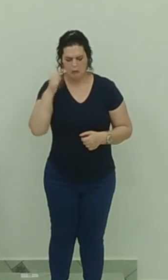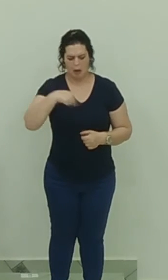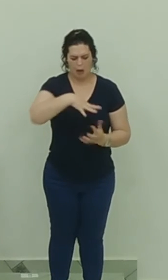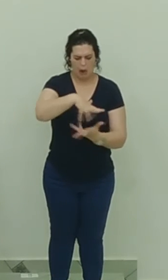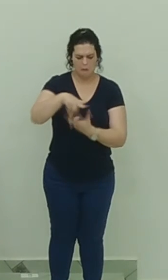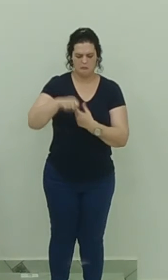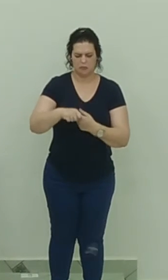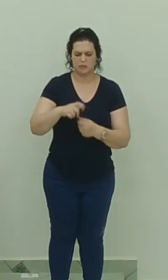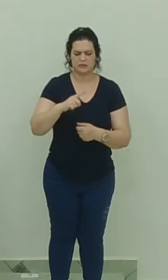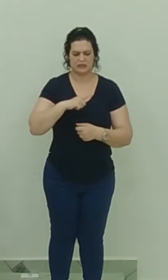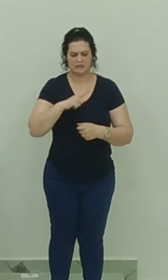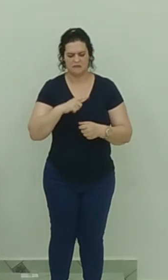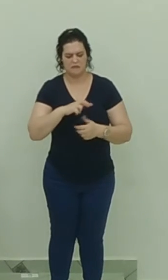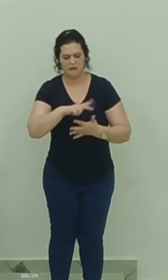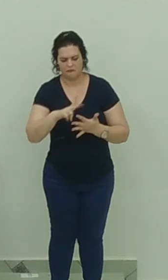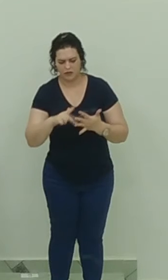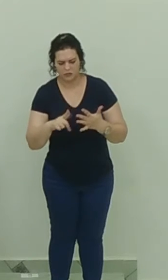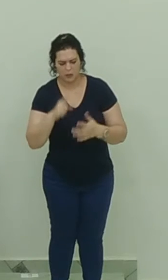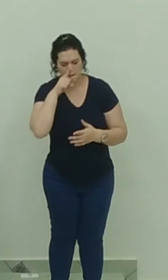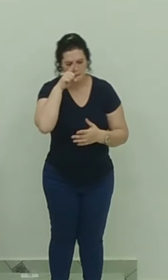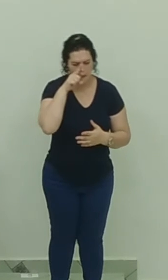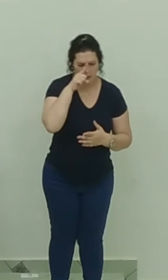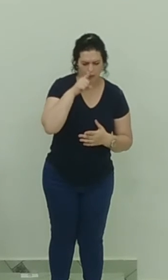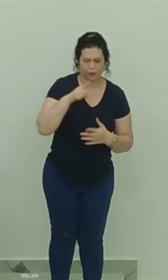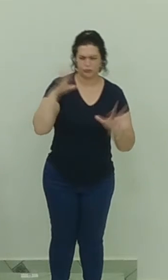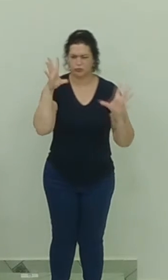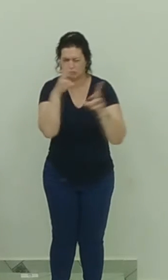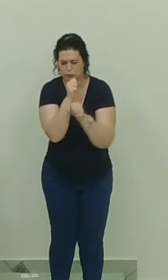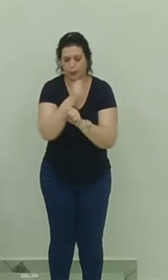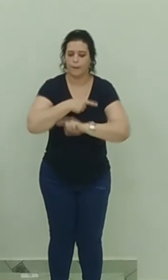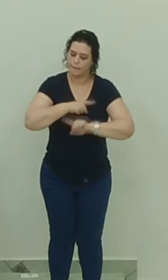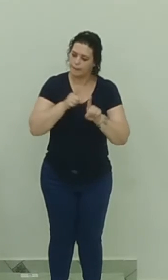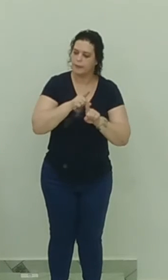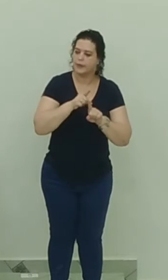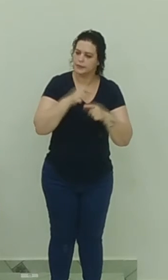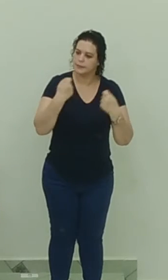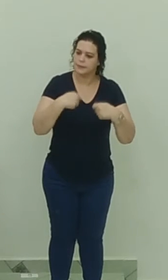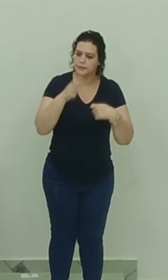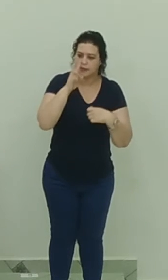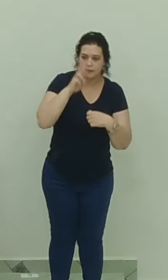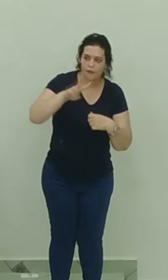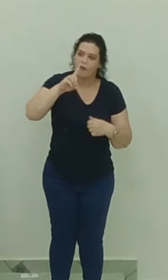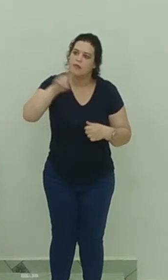Não é ver terra prometida aqui na terra, não. Não é ver vitória, não. É muito mais que isso, é ver Deus.